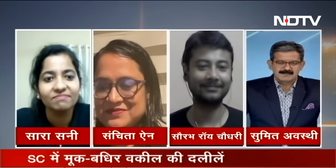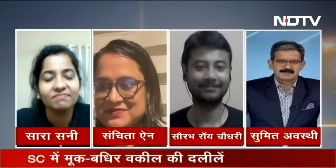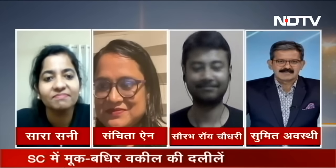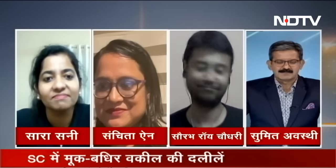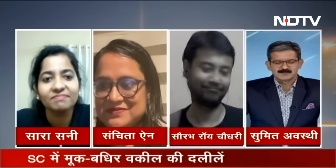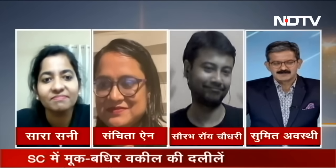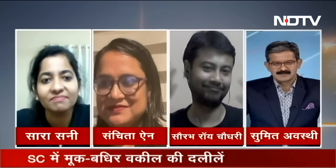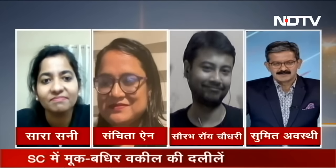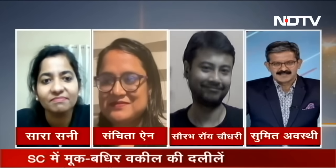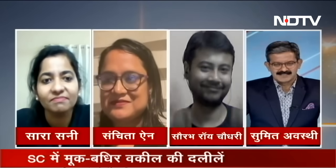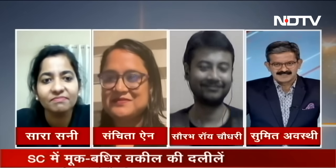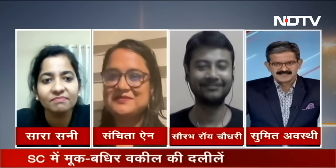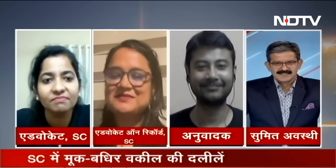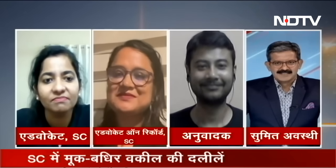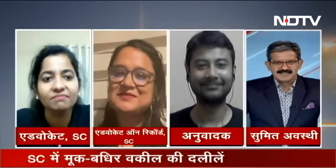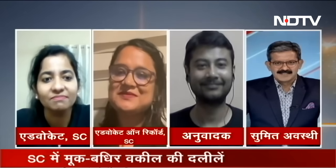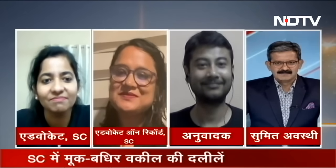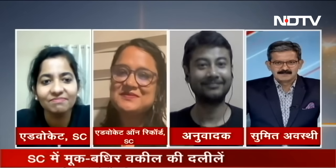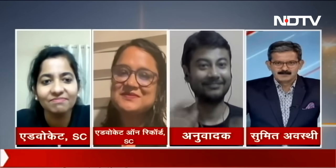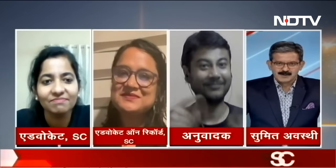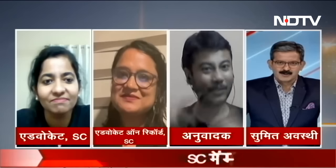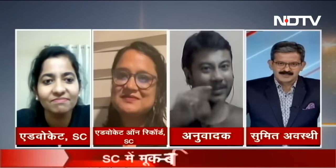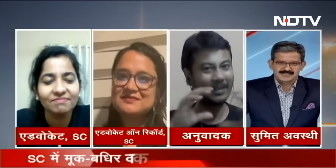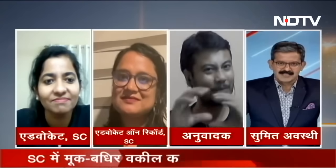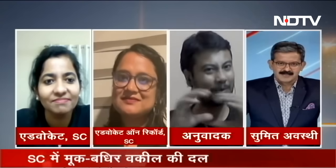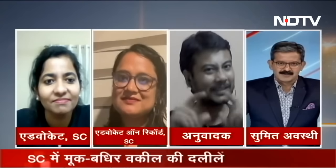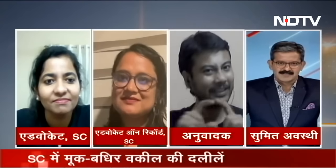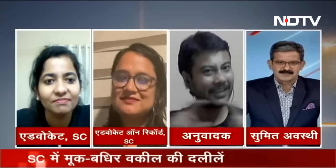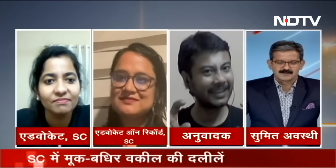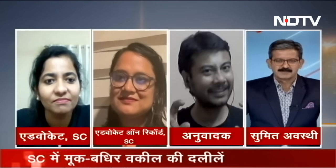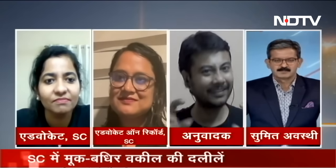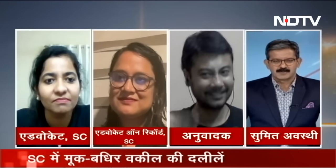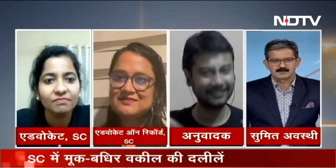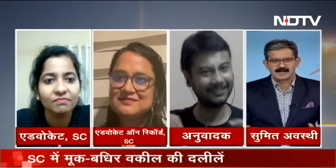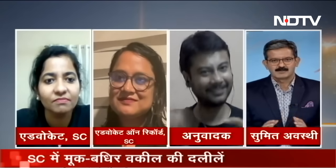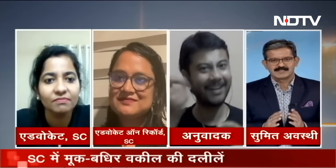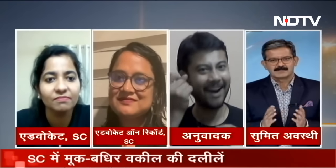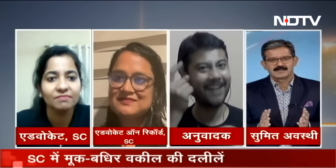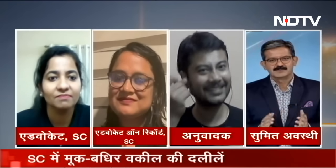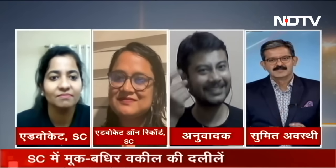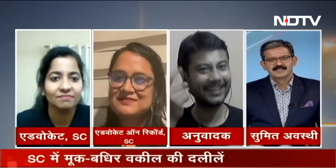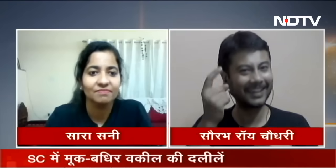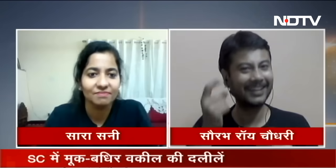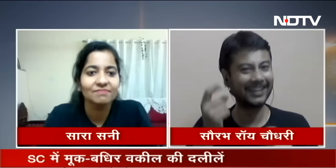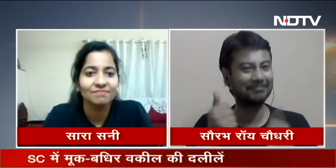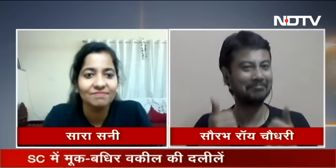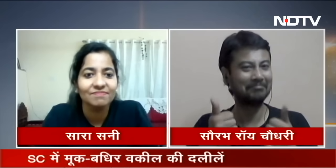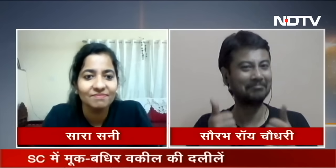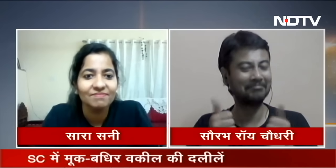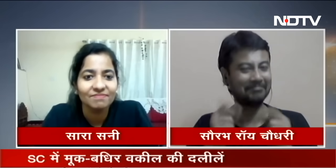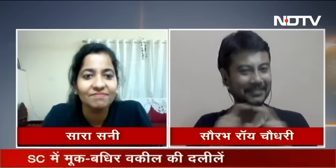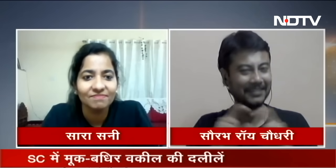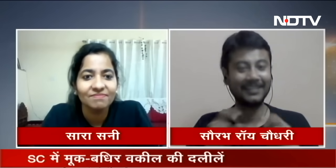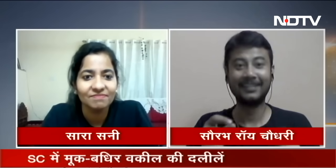अच्छे से आपकी बात हमको समझ में भी आ रही है। मैं पूरी कोशिश कर रहा हूँ कि इसको, इस पूरे प्रोग्राम को ऐसा बनाऊँ कि जो भी